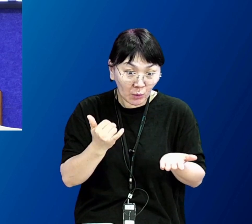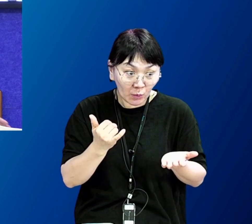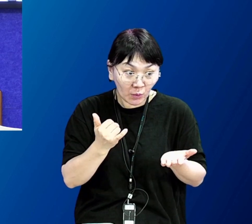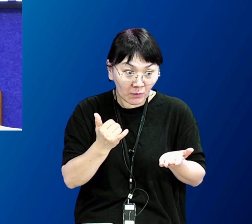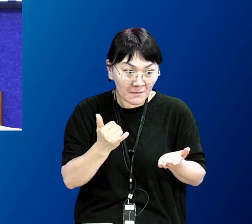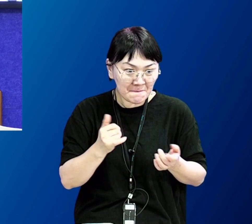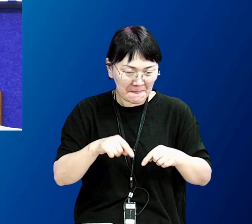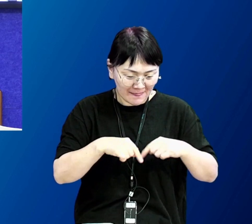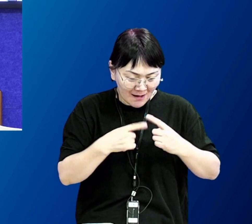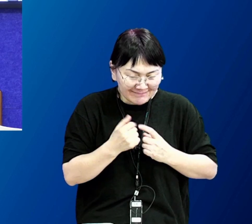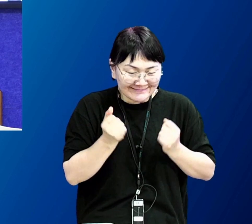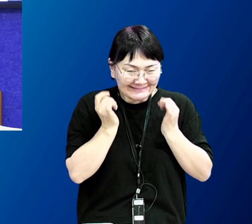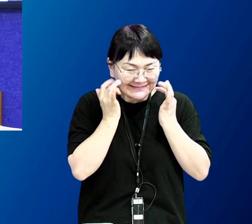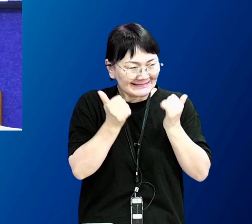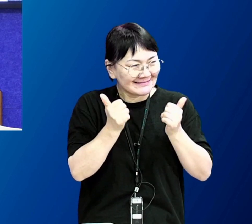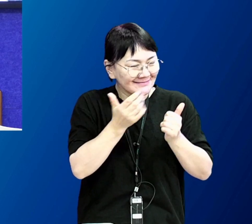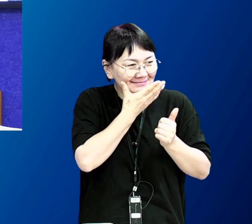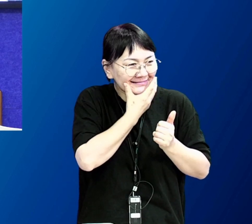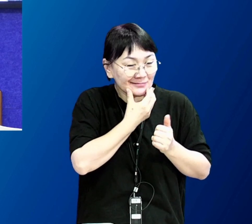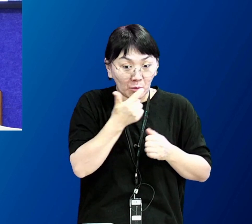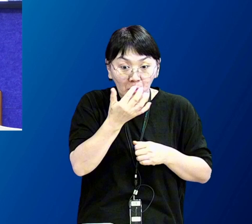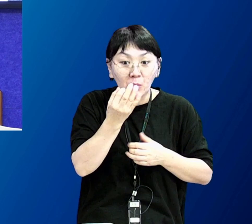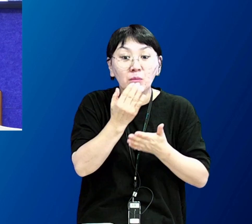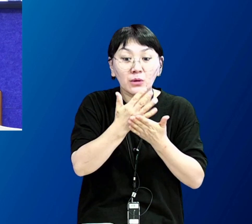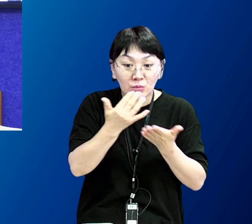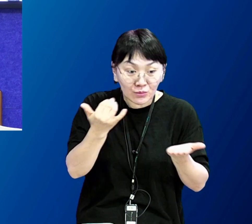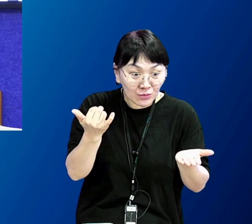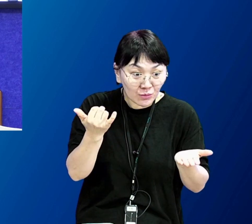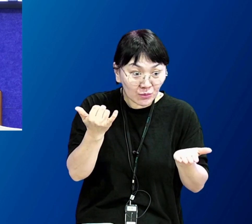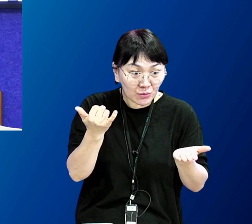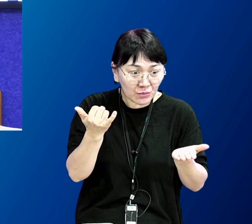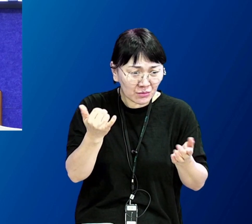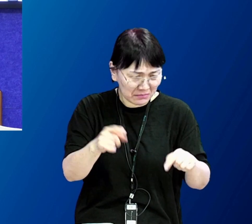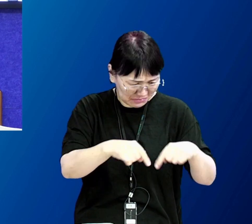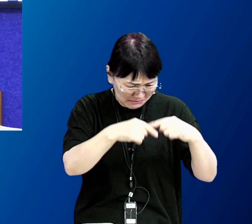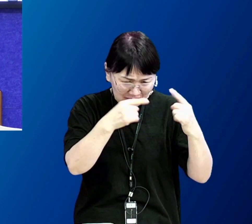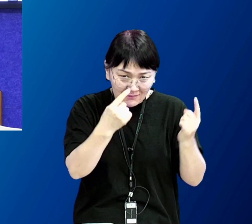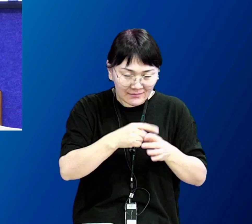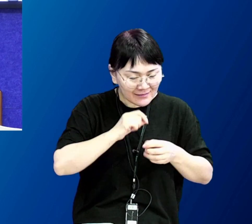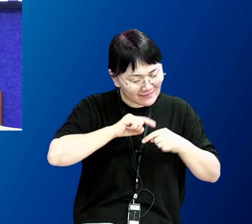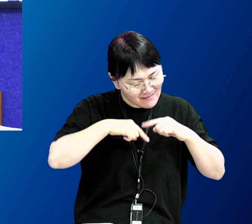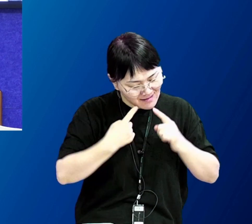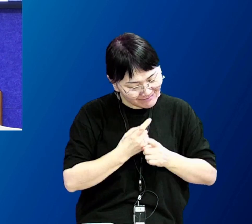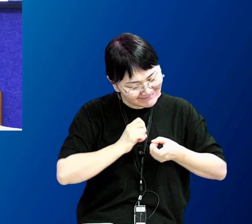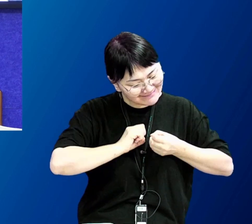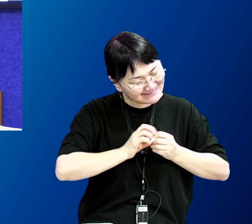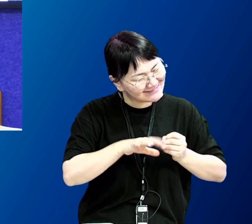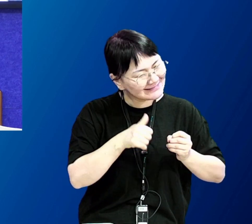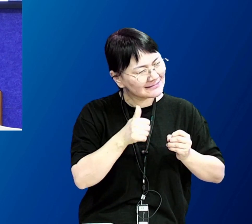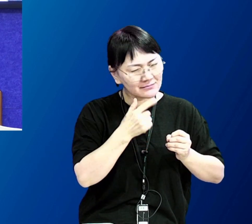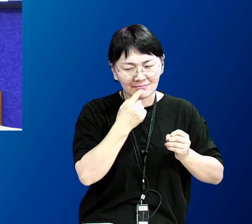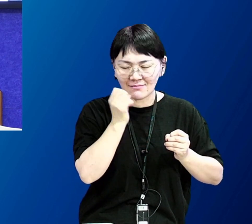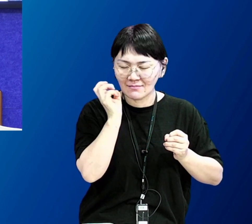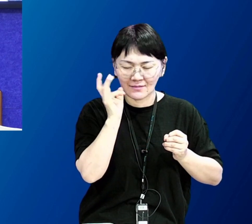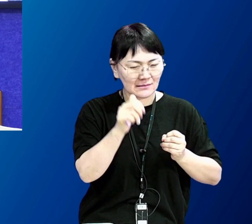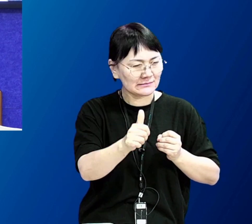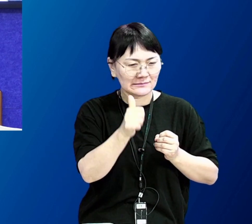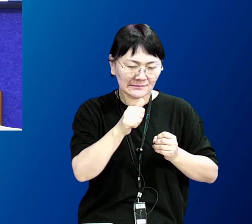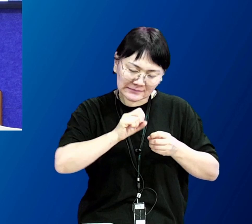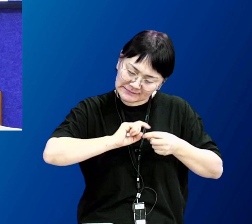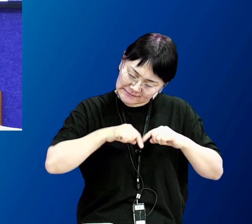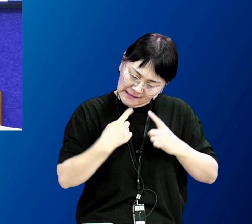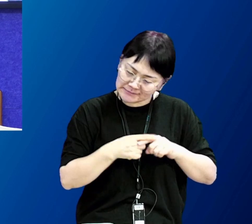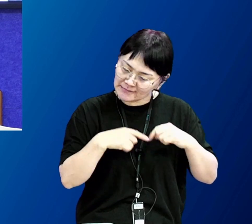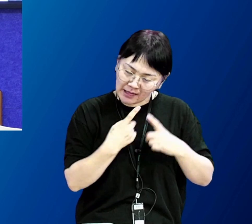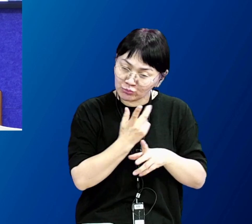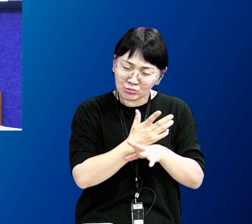Нүгэл хийхээр гоё байна уу? Энэ нүгэл ямар гоё амттан бай гэд хийгээд байна уу?